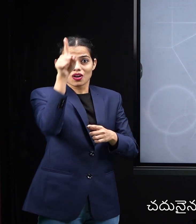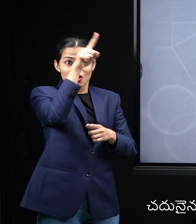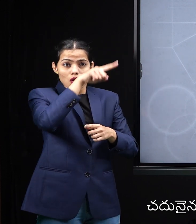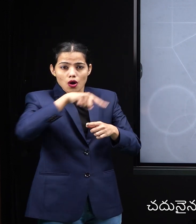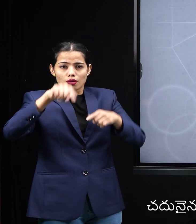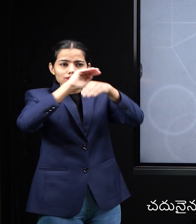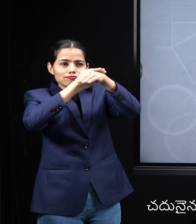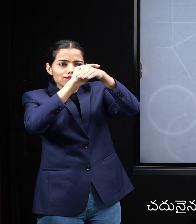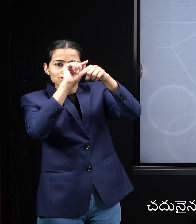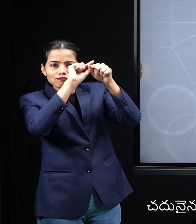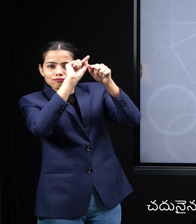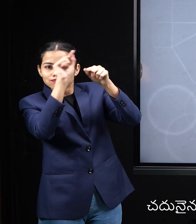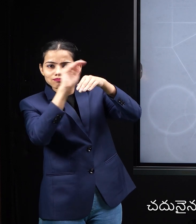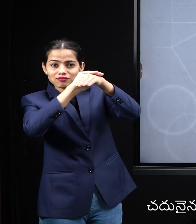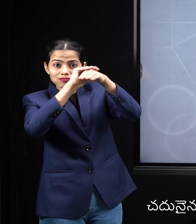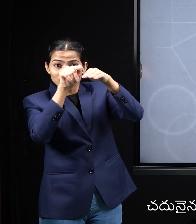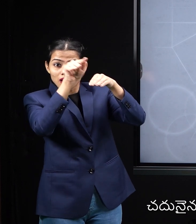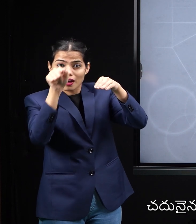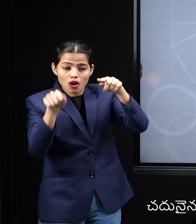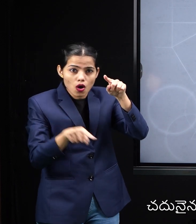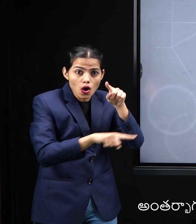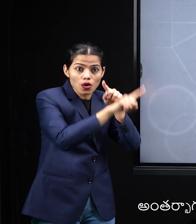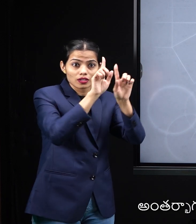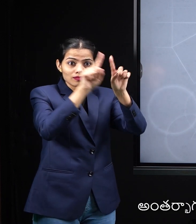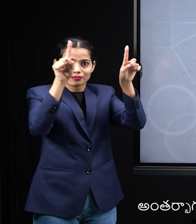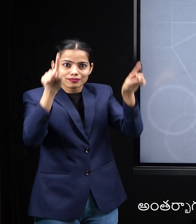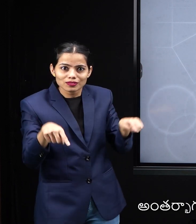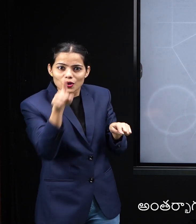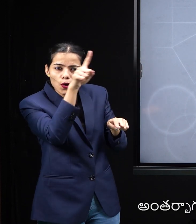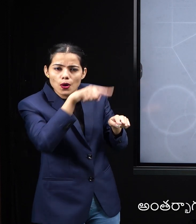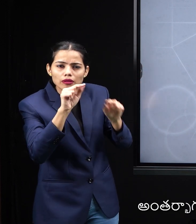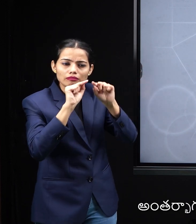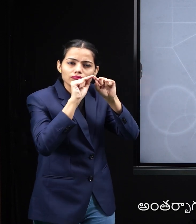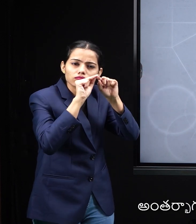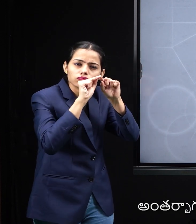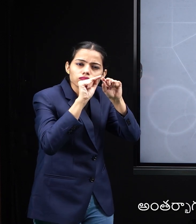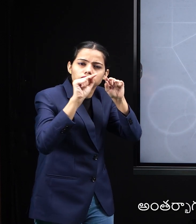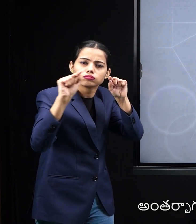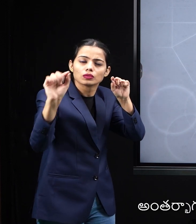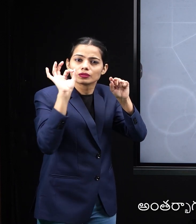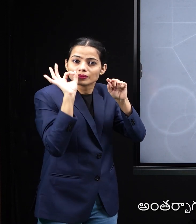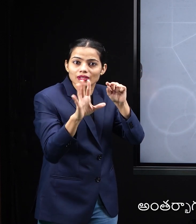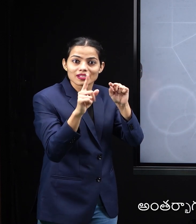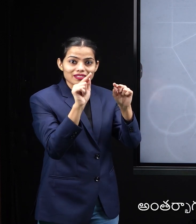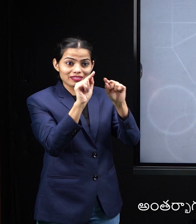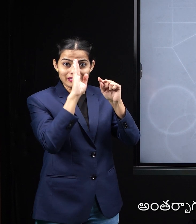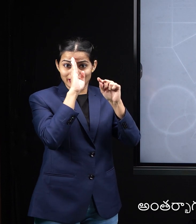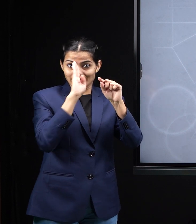చదునైన ఉపరితలంలో వృత్తం యొక్క అంతర్భాగం అనేది కేంద్రం నుండి దూరం వ్యాసార్థం